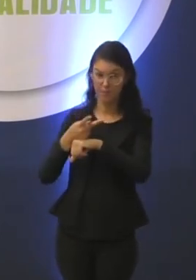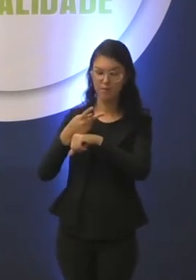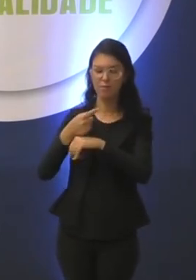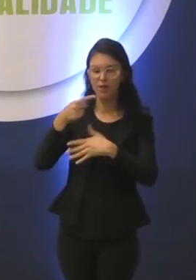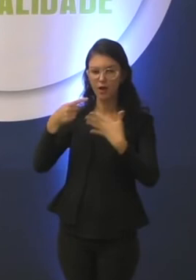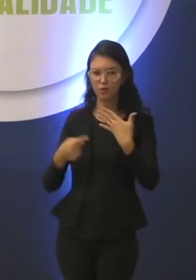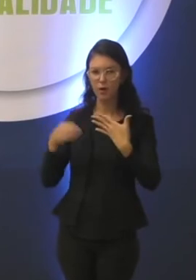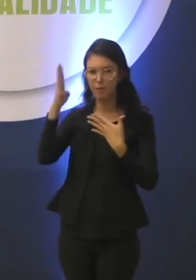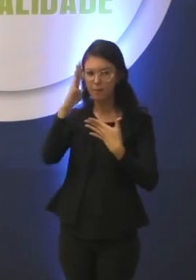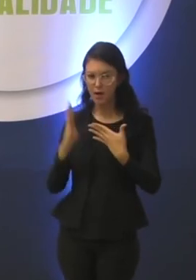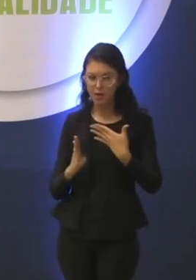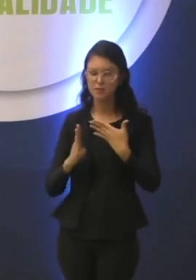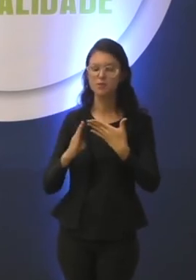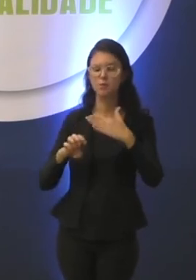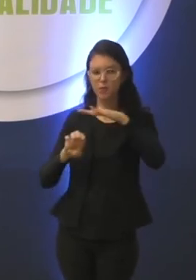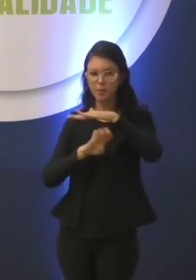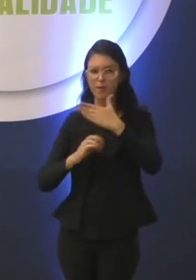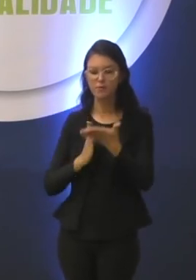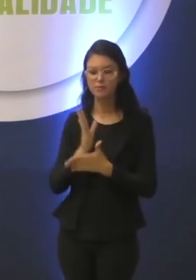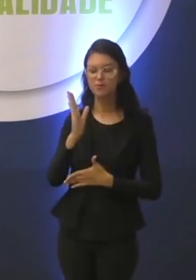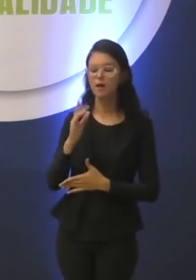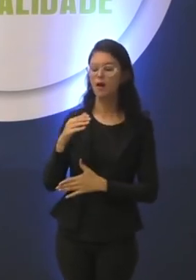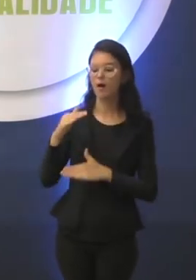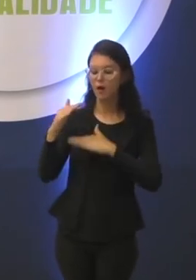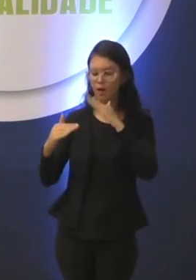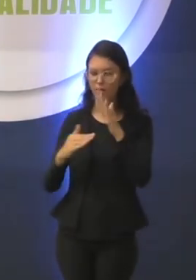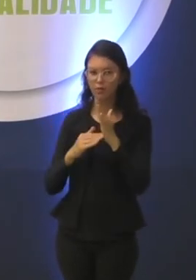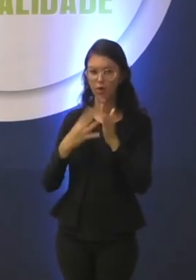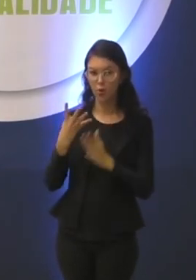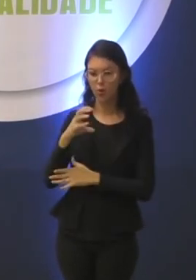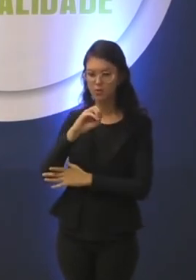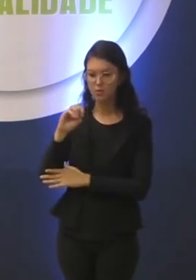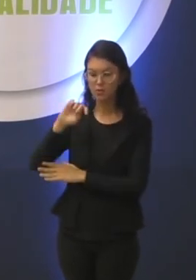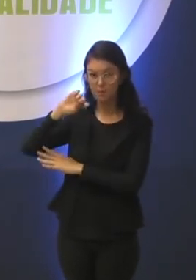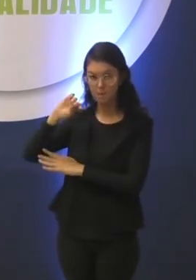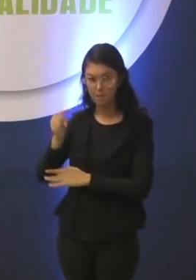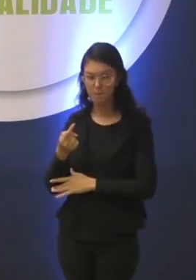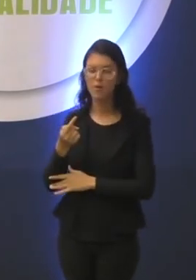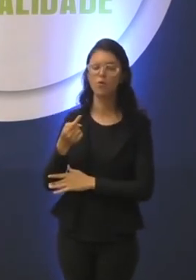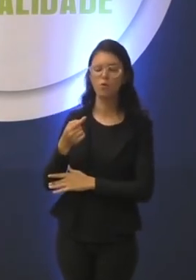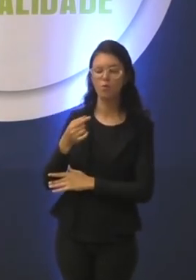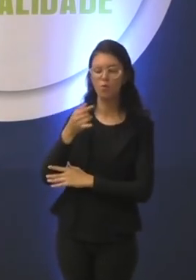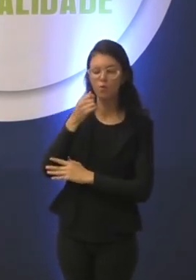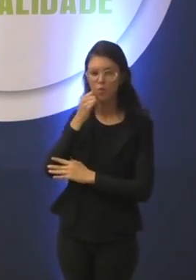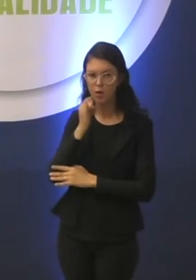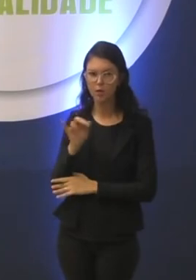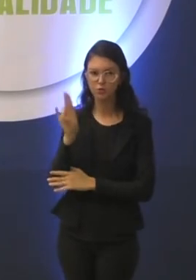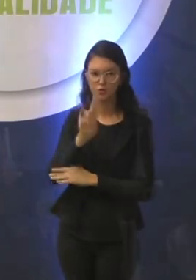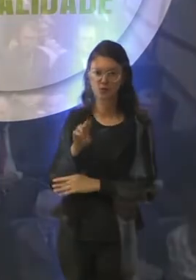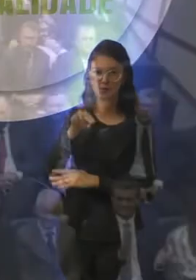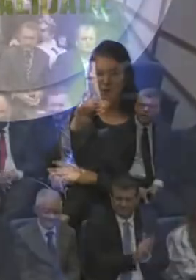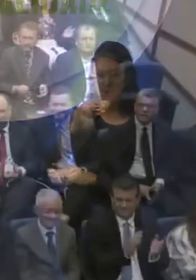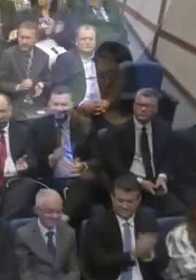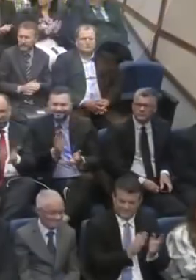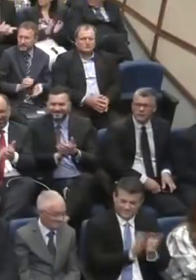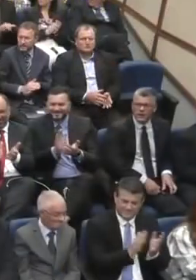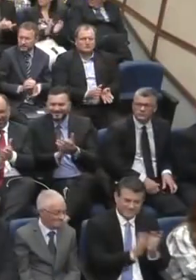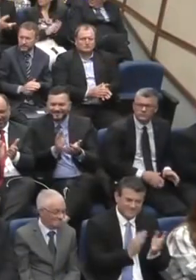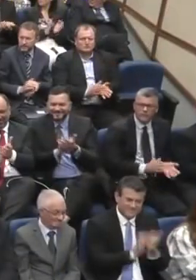Brasil Concessionárias, até 400 mil unidades consumidoras, é Mux Energia.